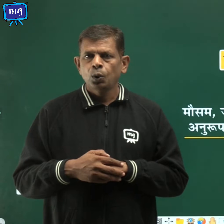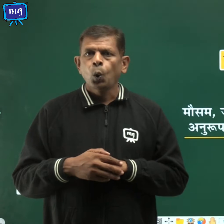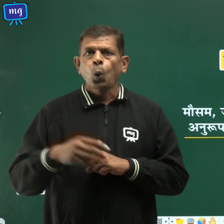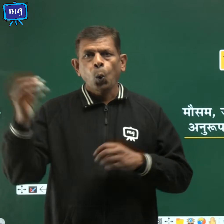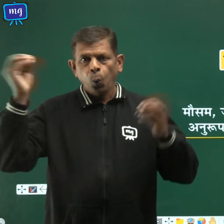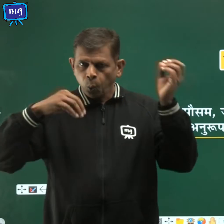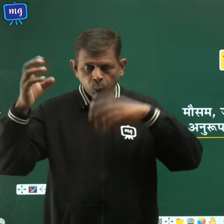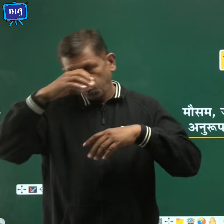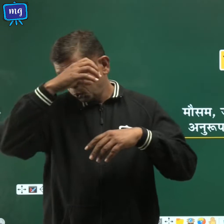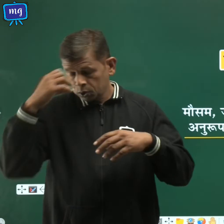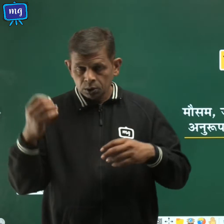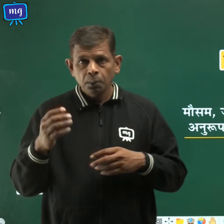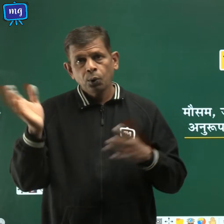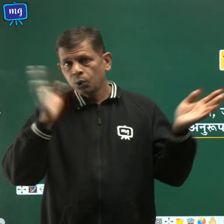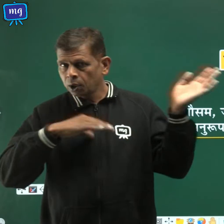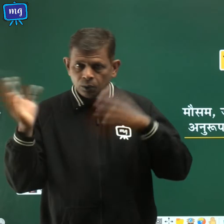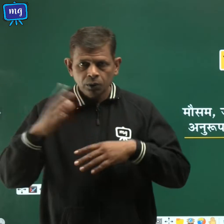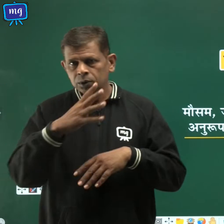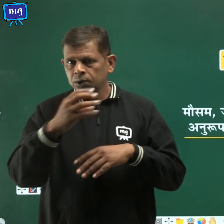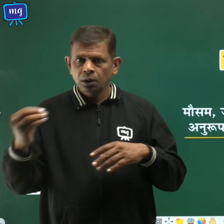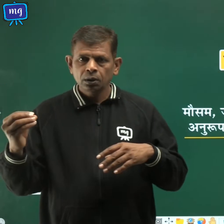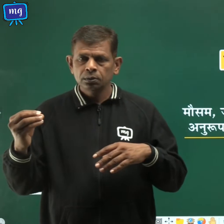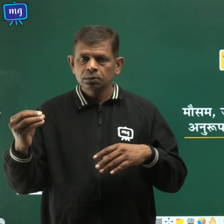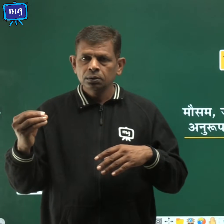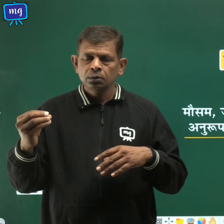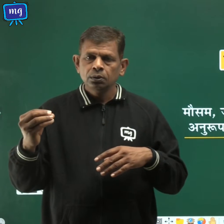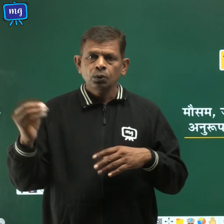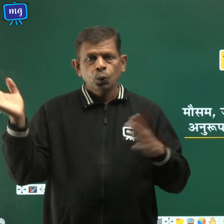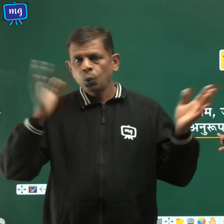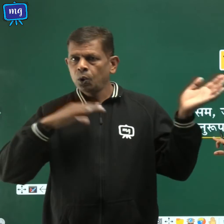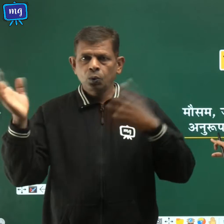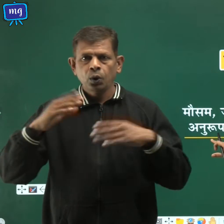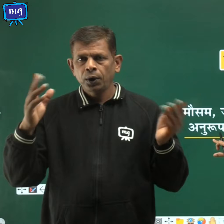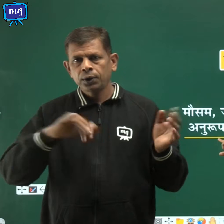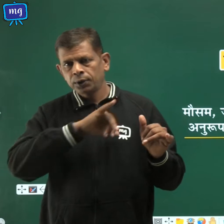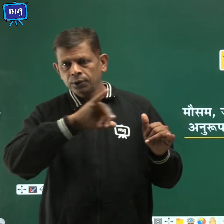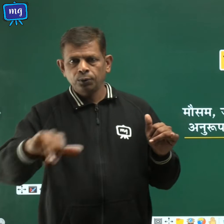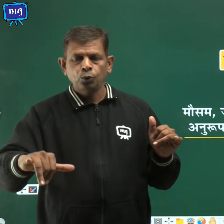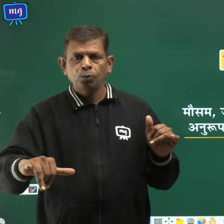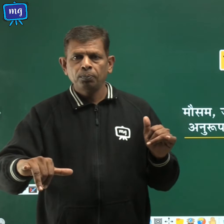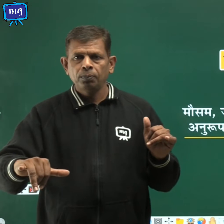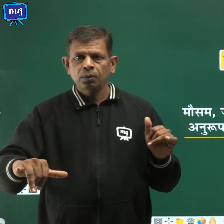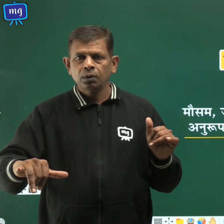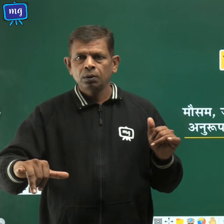मौसम, जलवायु तथा जलवायु के अनुरूप